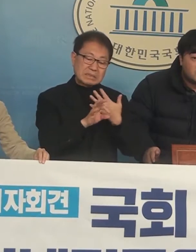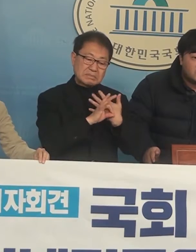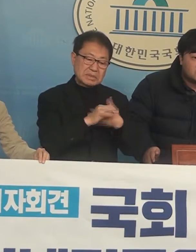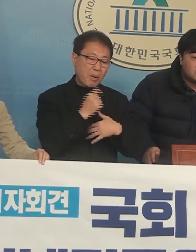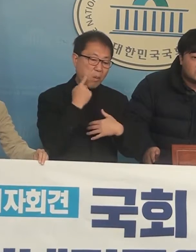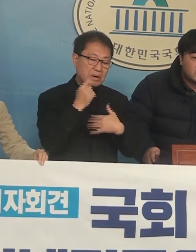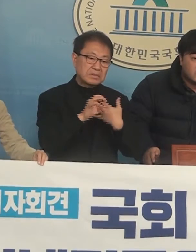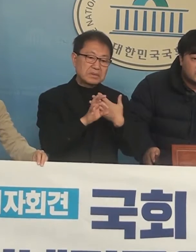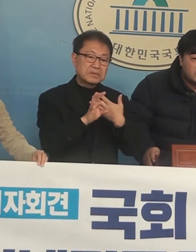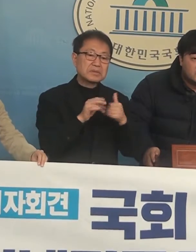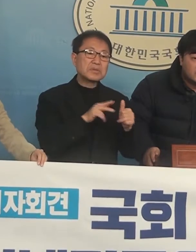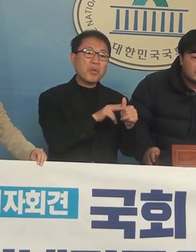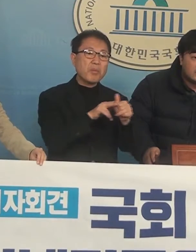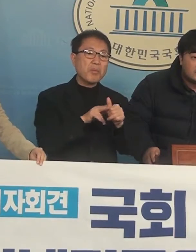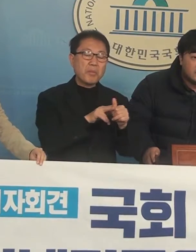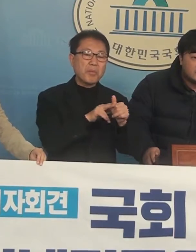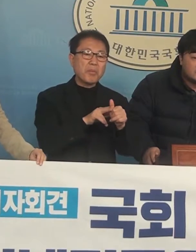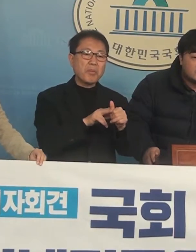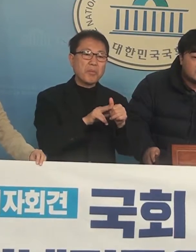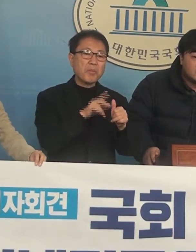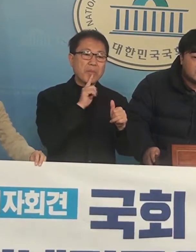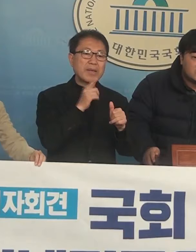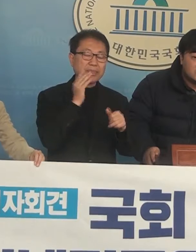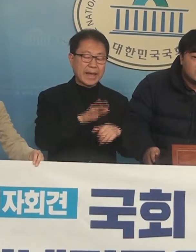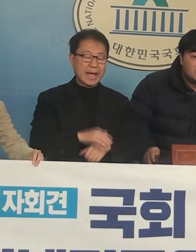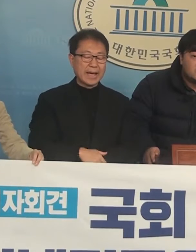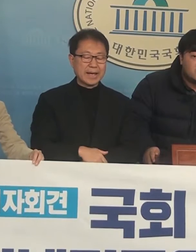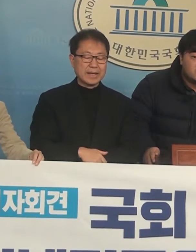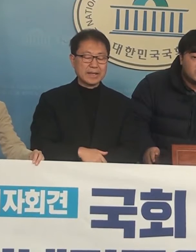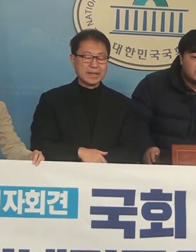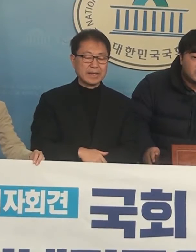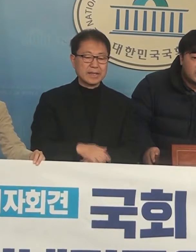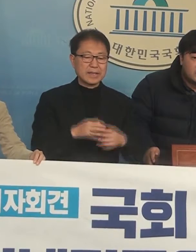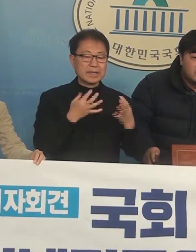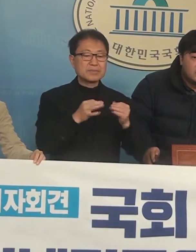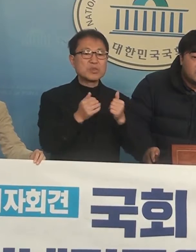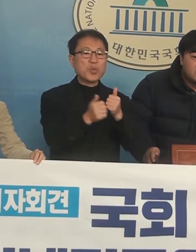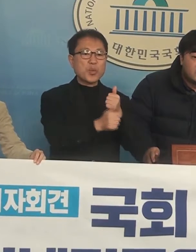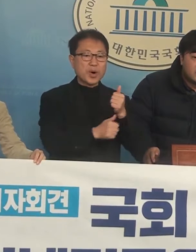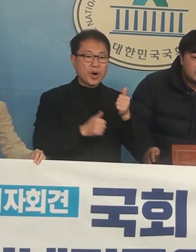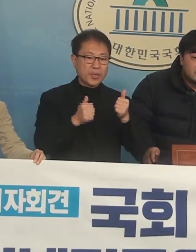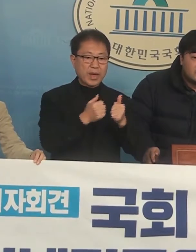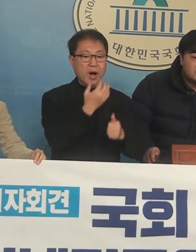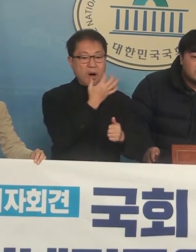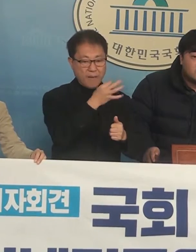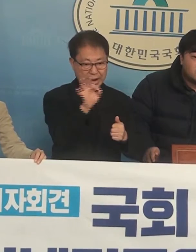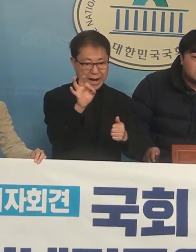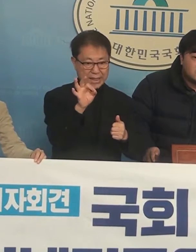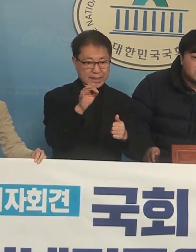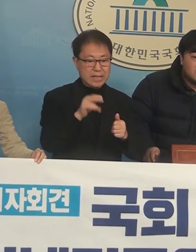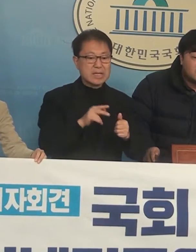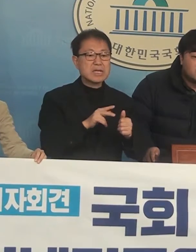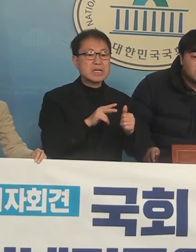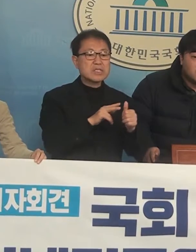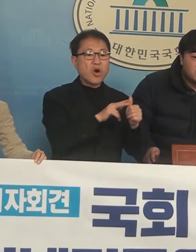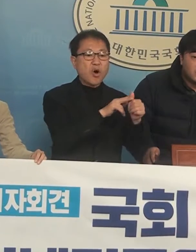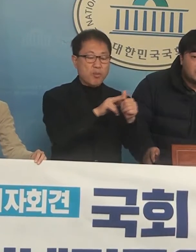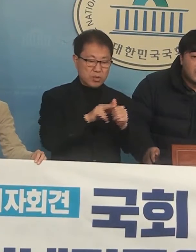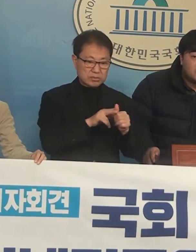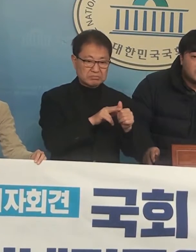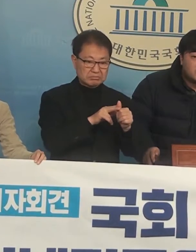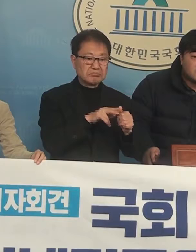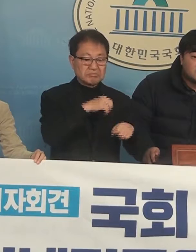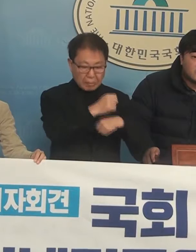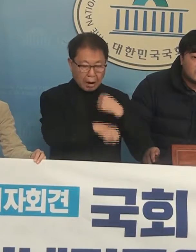익명정보라고 추정을 할 수 있는데, 간단히 말씀드리면은 금융위원회가 허가한 정보는